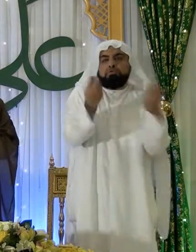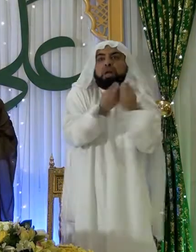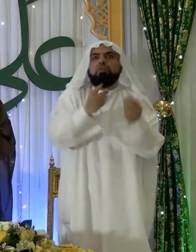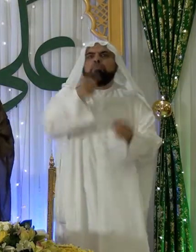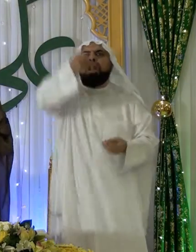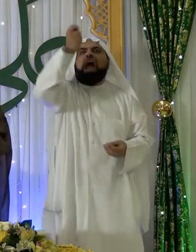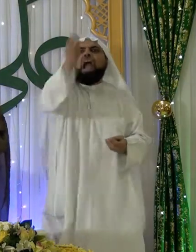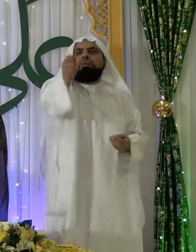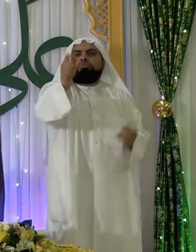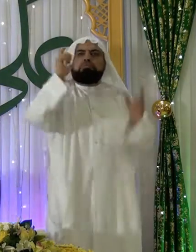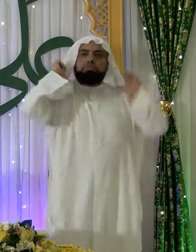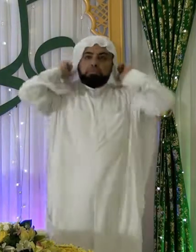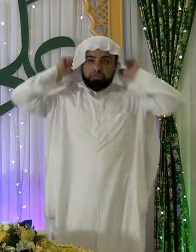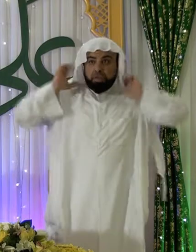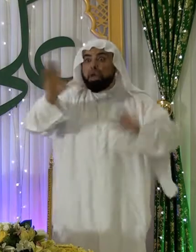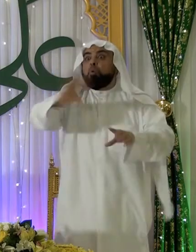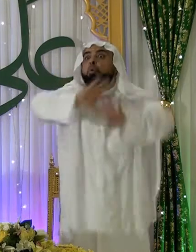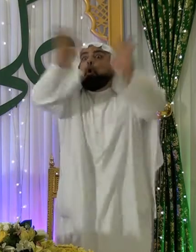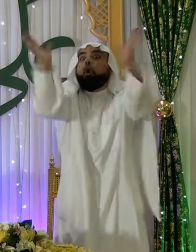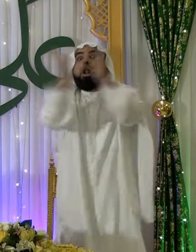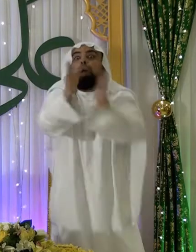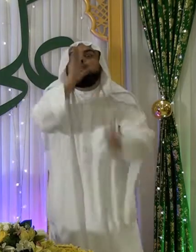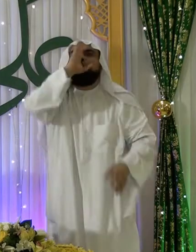بعدي. هذه كلها